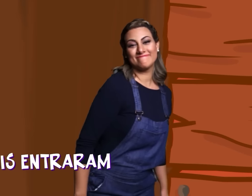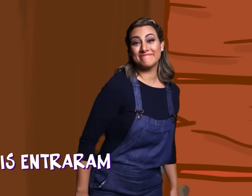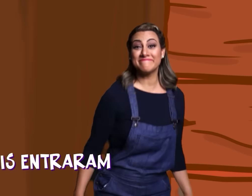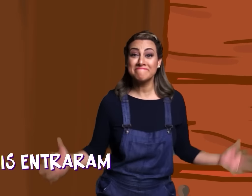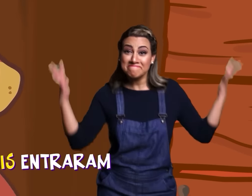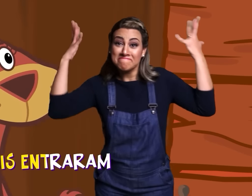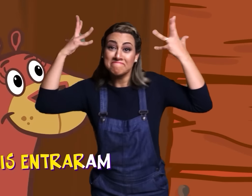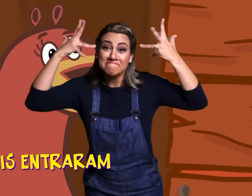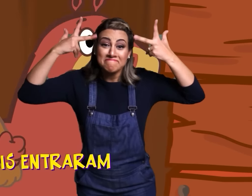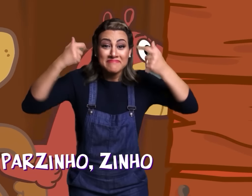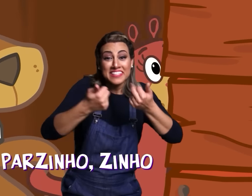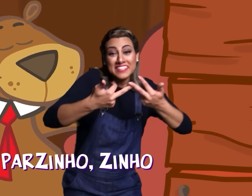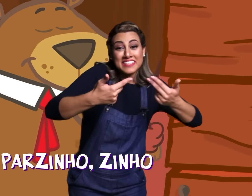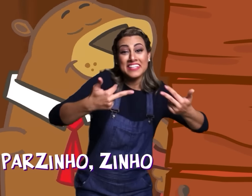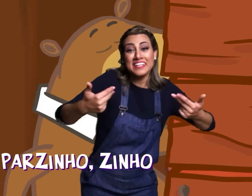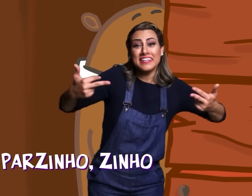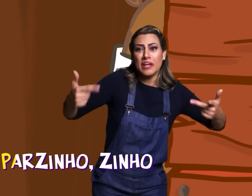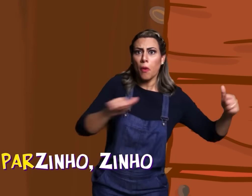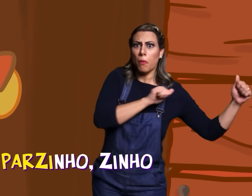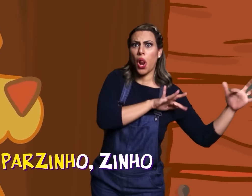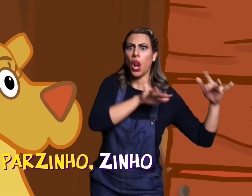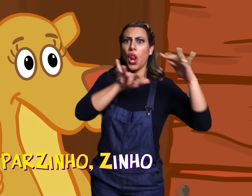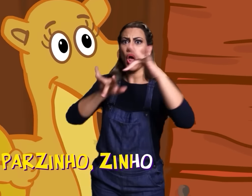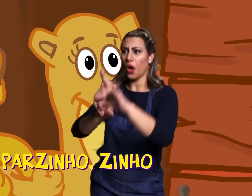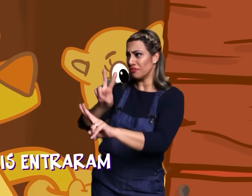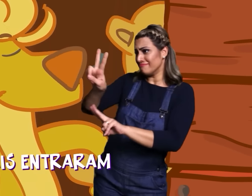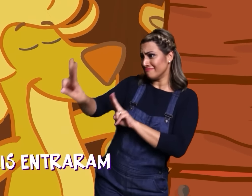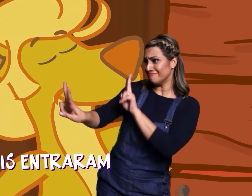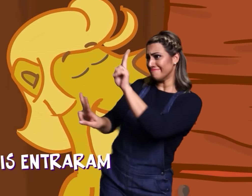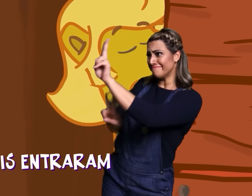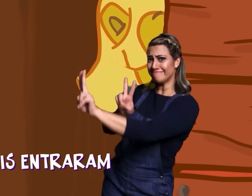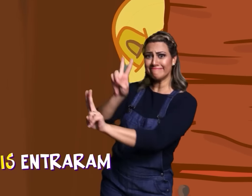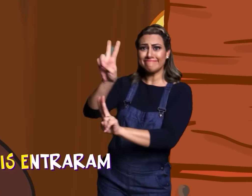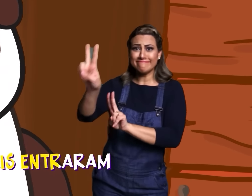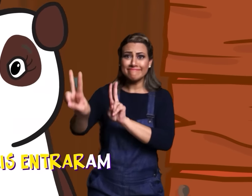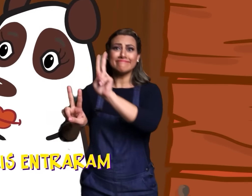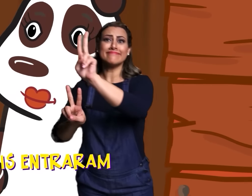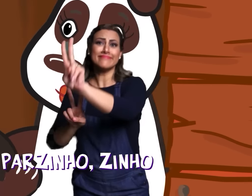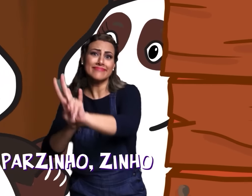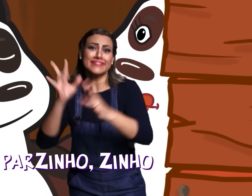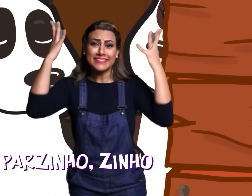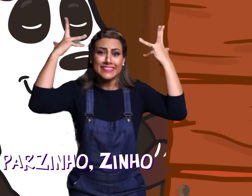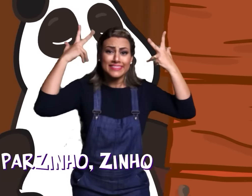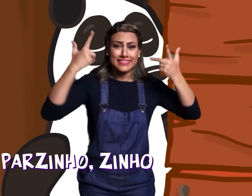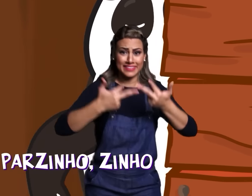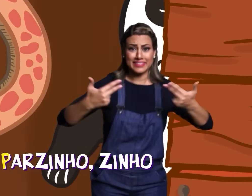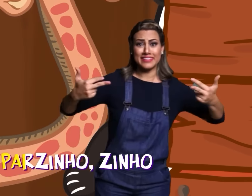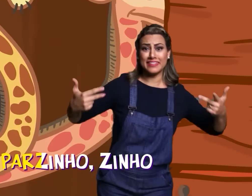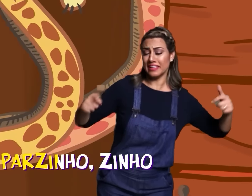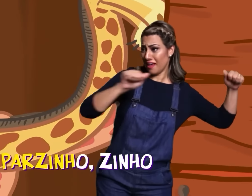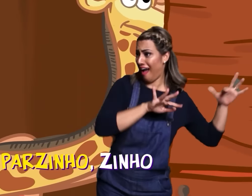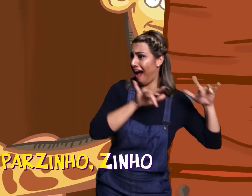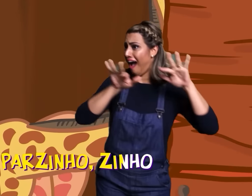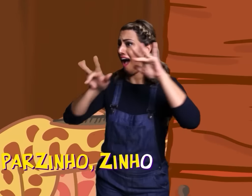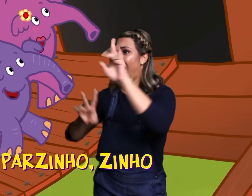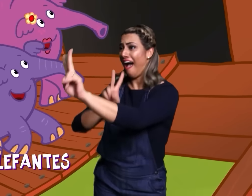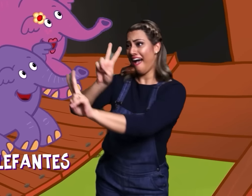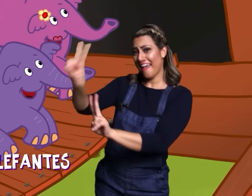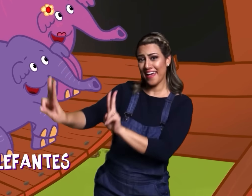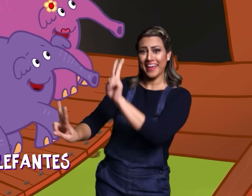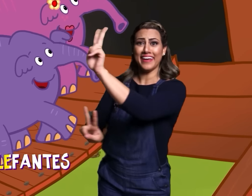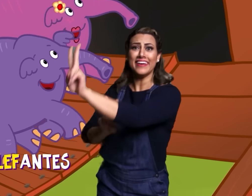Os animais entraram juntinhos e parzinhos, e os animais entraram juntinhos e parzinhos.